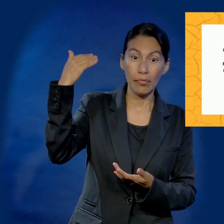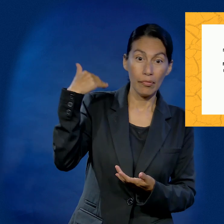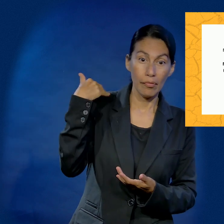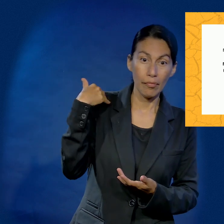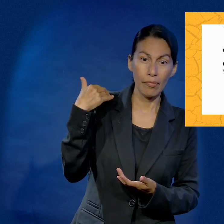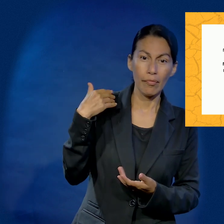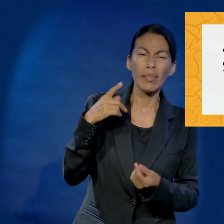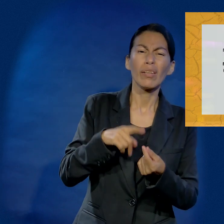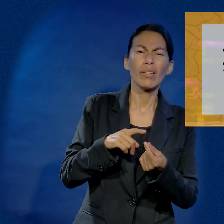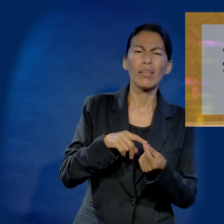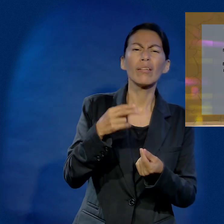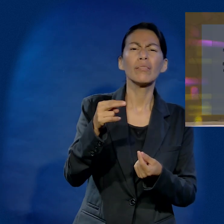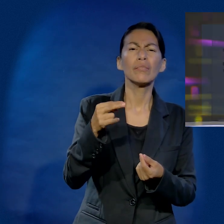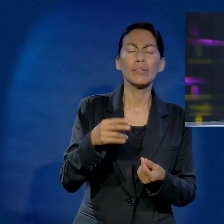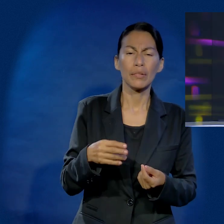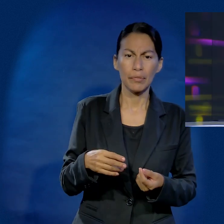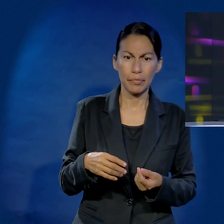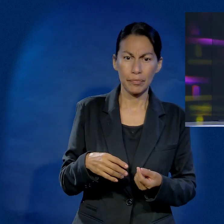¿Alguien se acuerda?